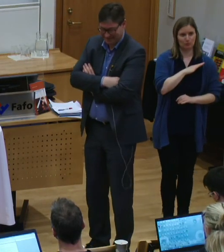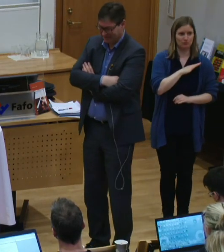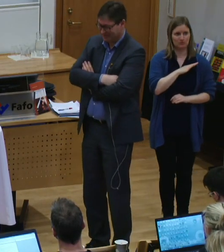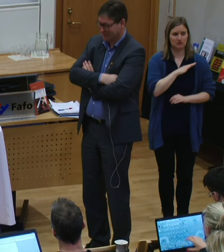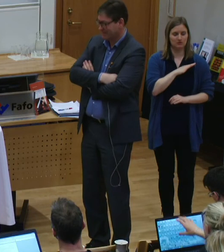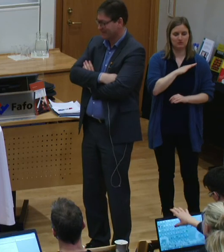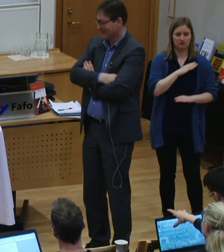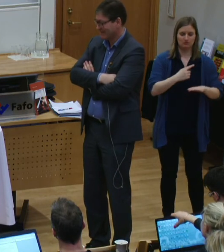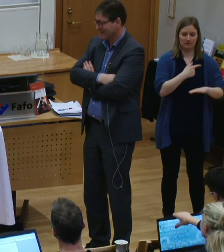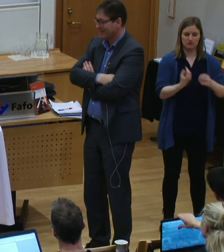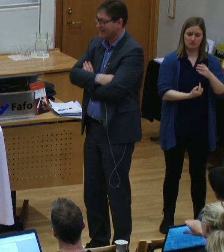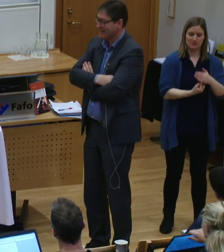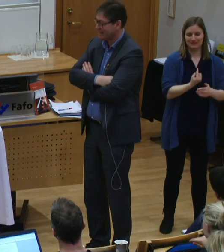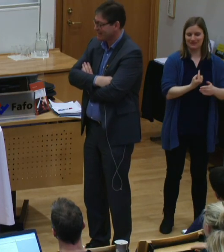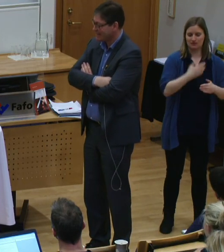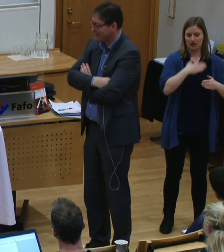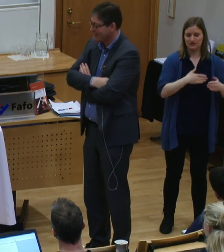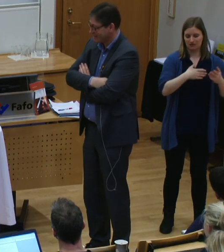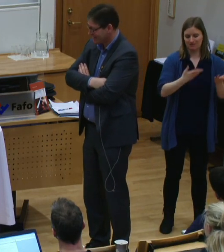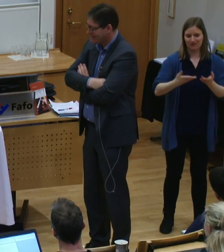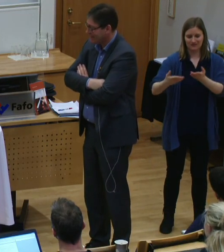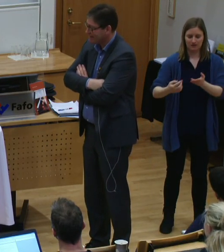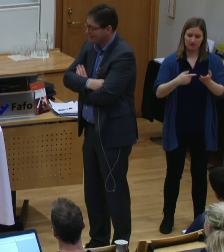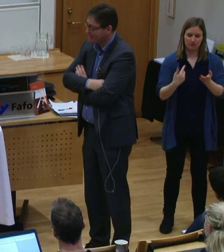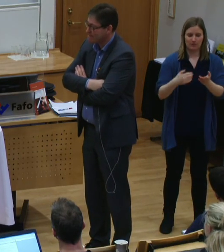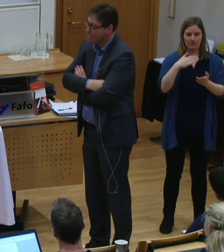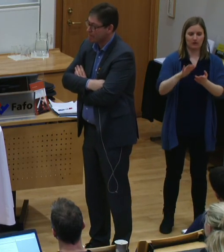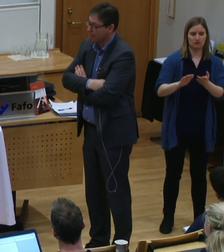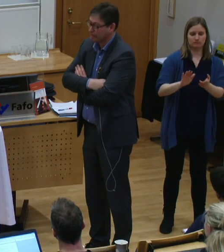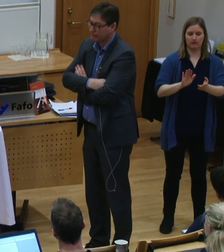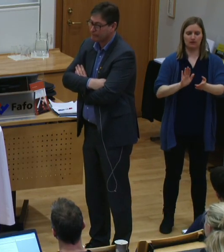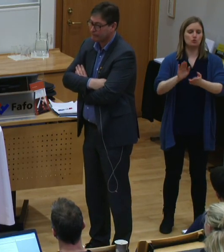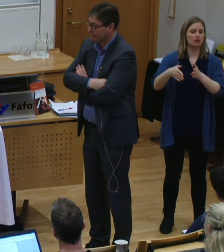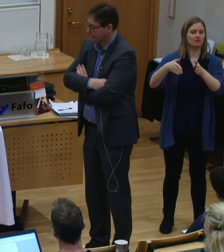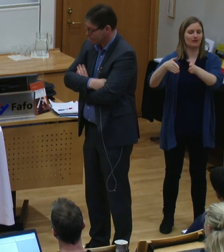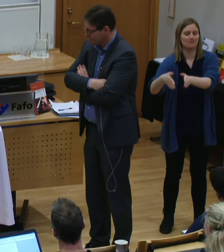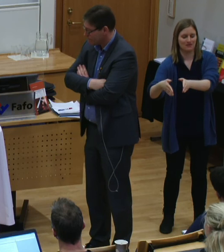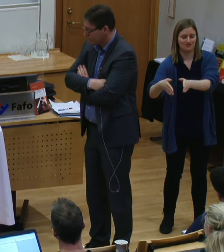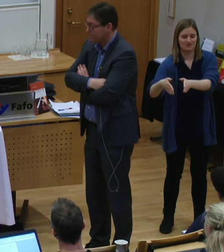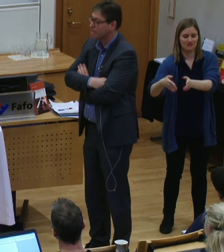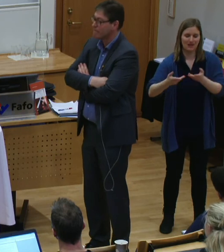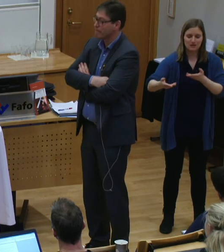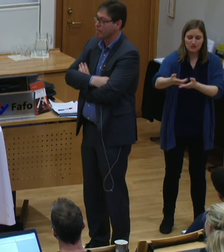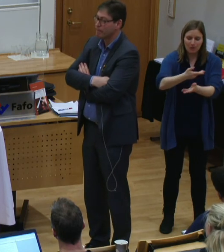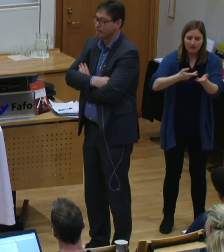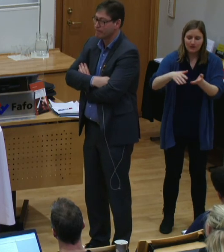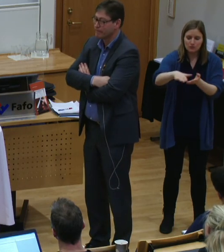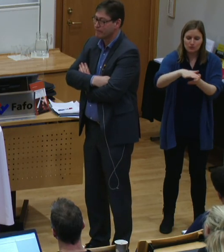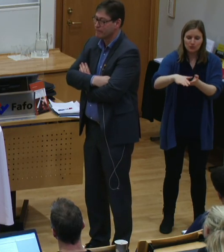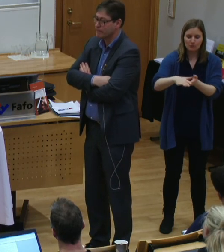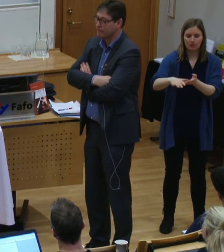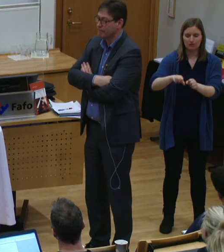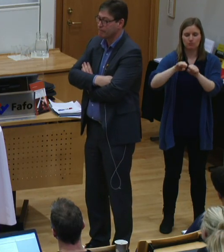vi som spesialisthelsetjeneste må bli mye mer utadrettet, og vi må være mer I samhandlingszonen, og vi må være der